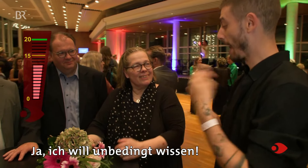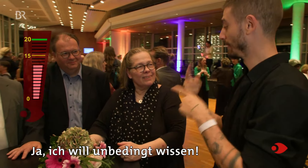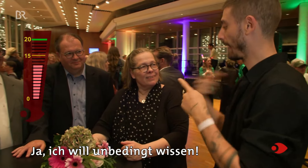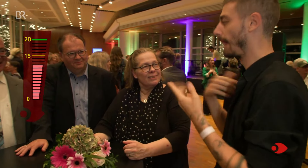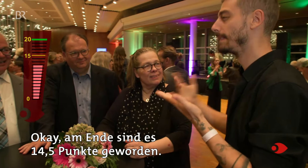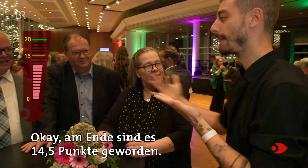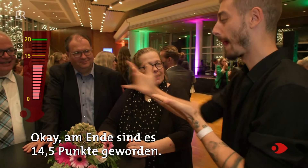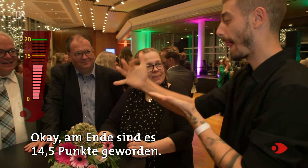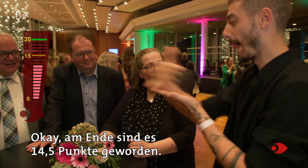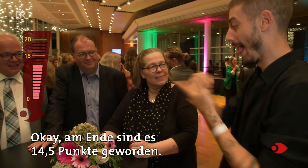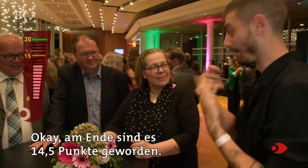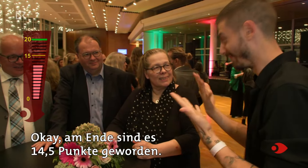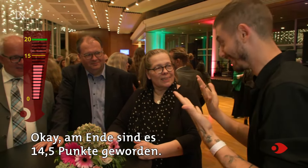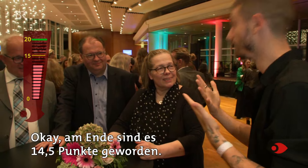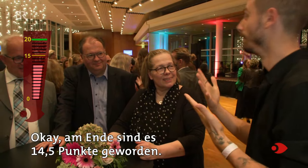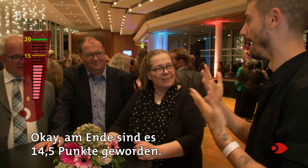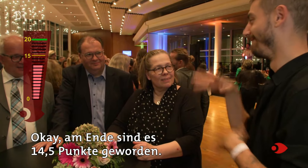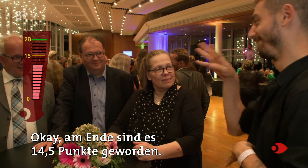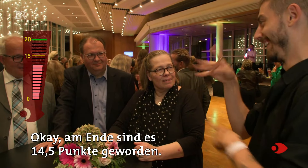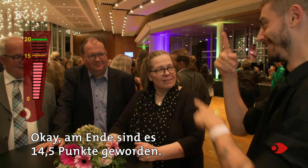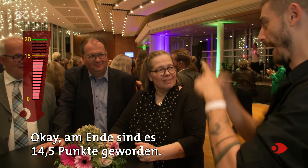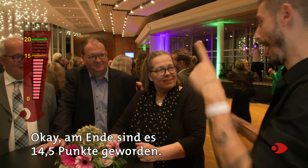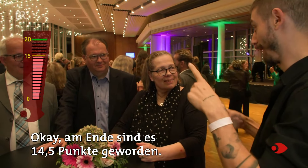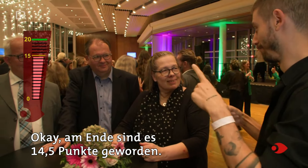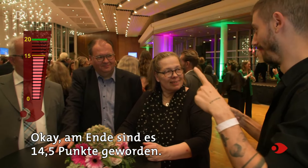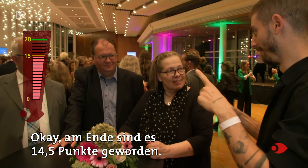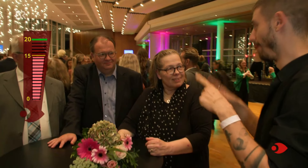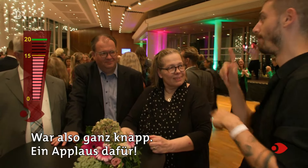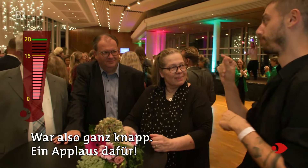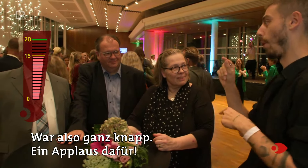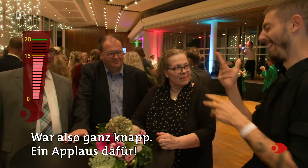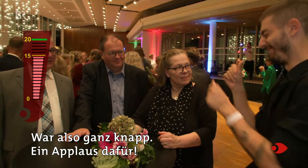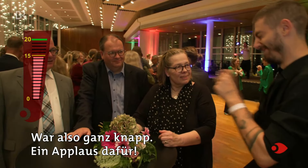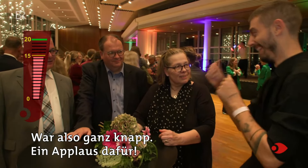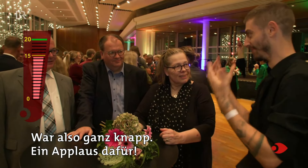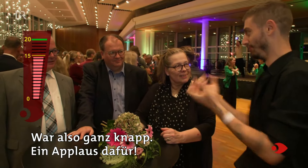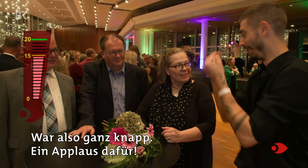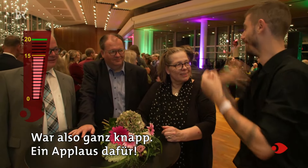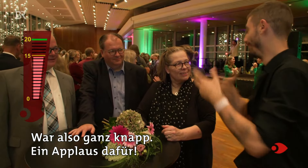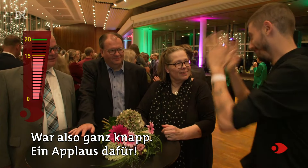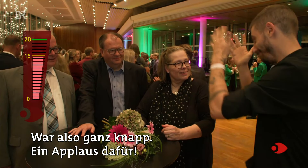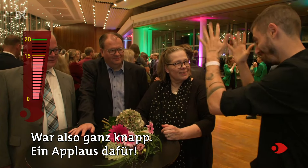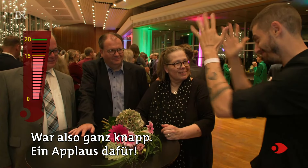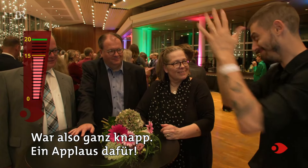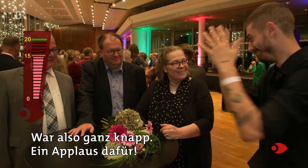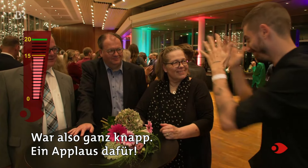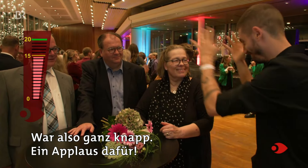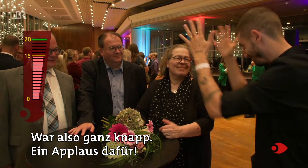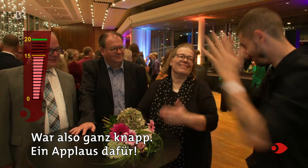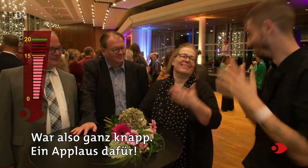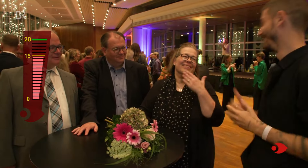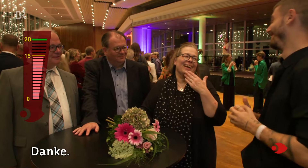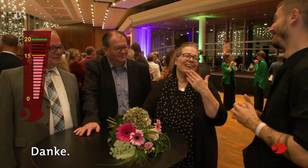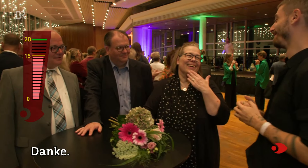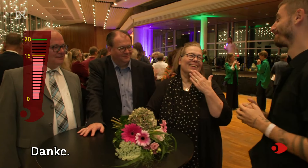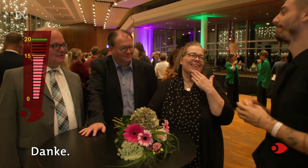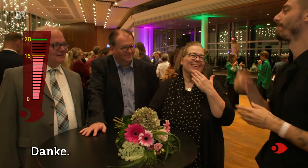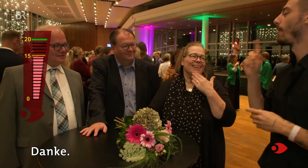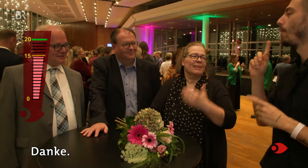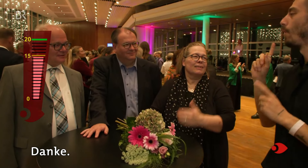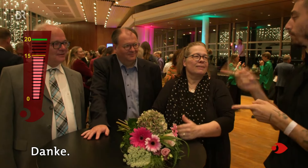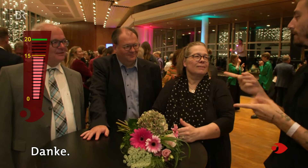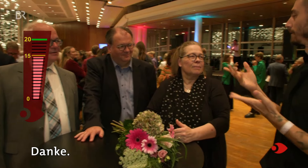unbedingt wissen. Okay. Am Ende sind es 14,5 Punkte geworden. War also ganz knapp. Ein Applaus dafür.